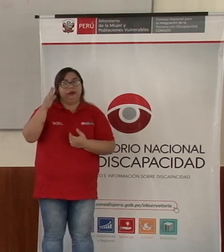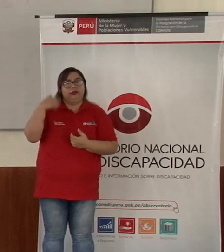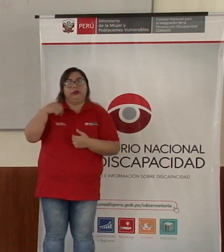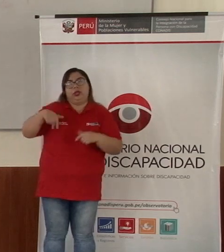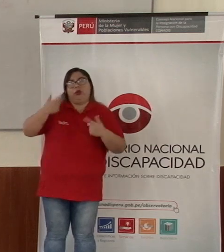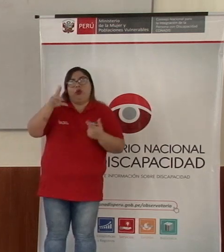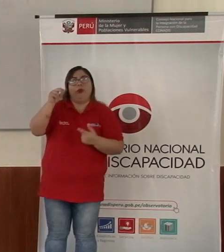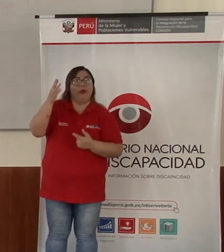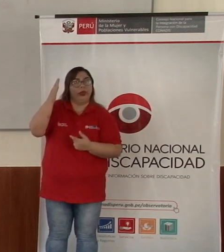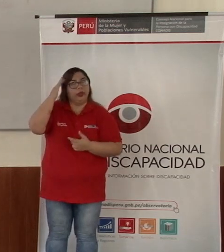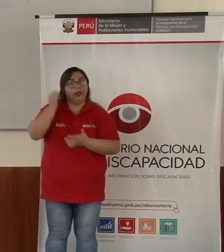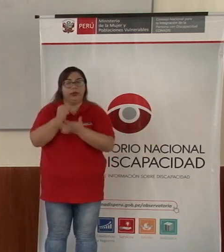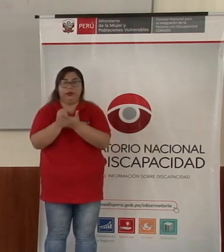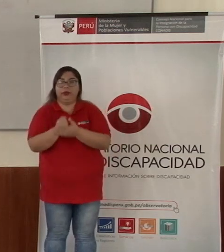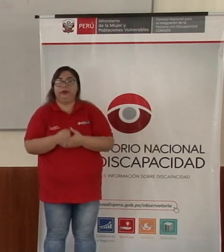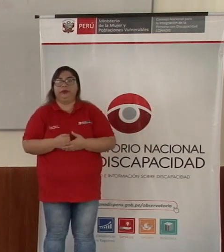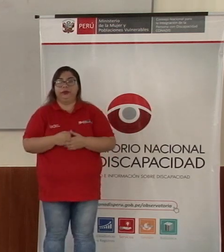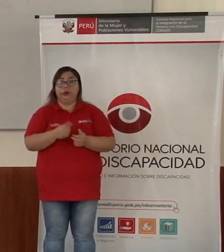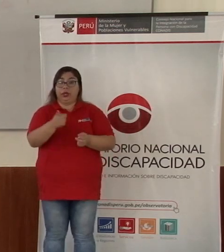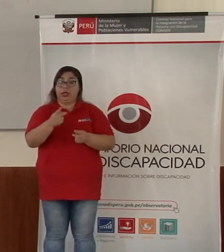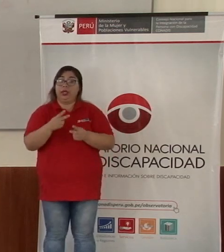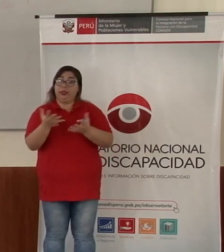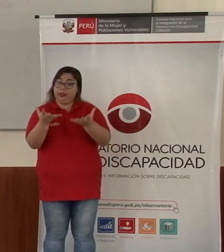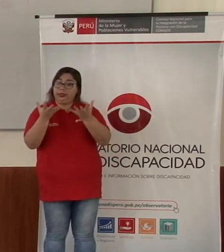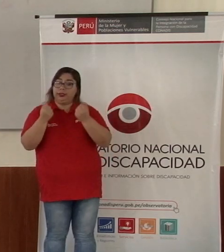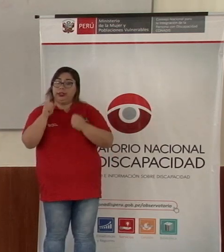duro, necesita un curador